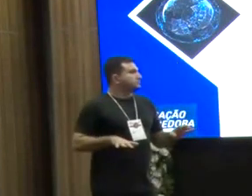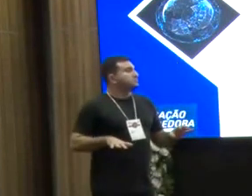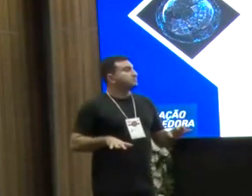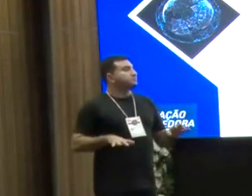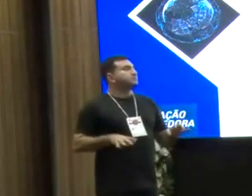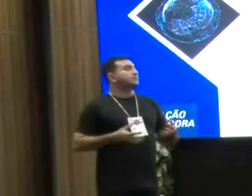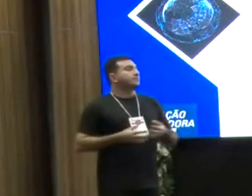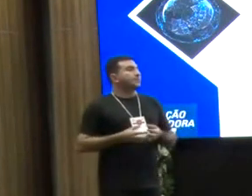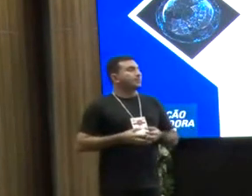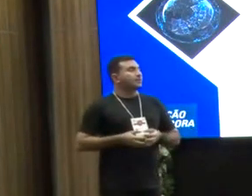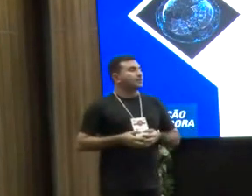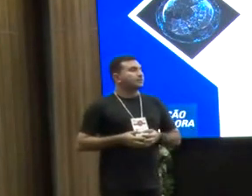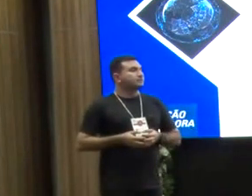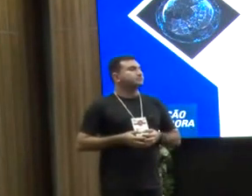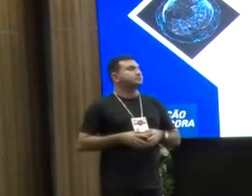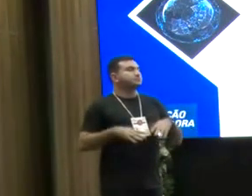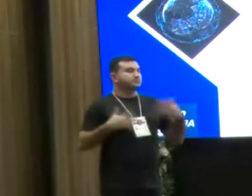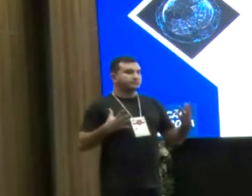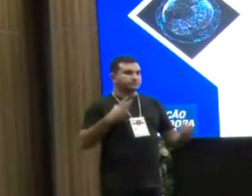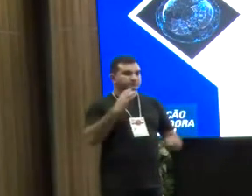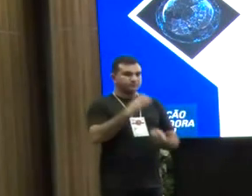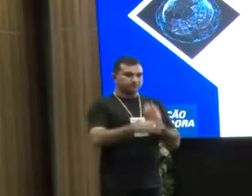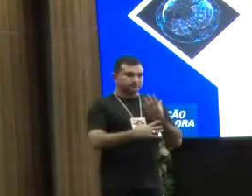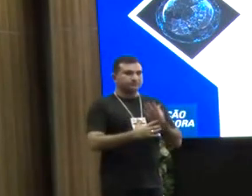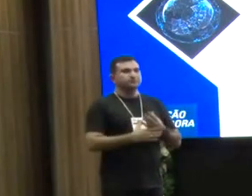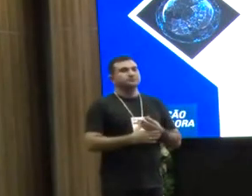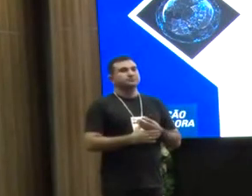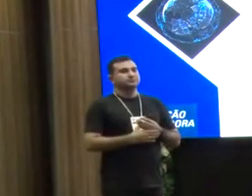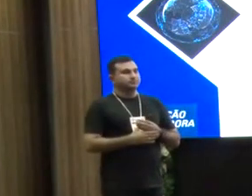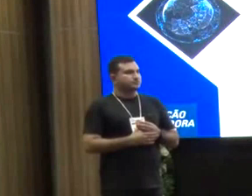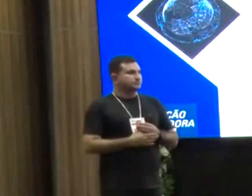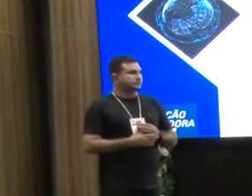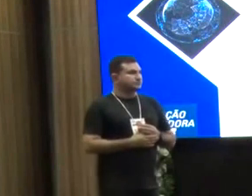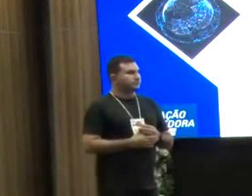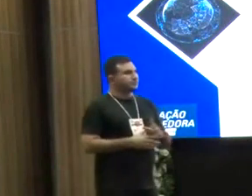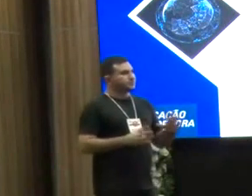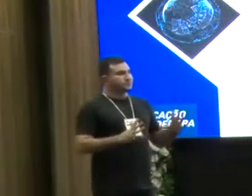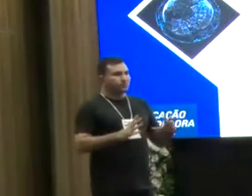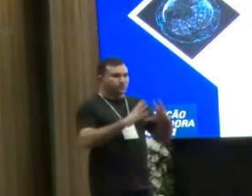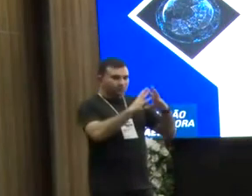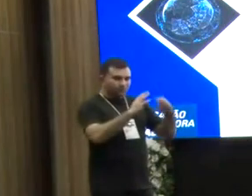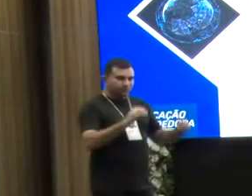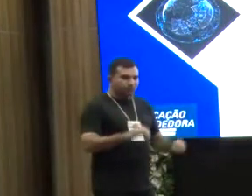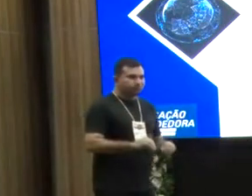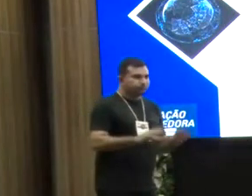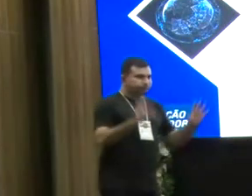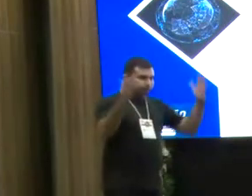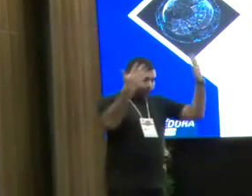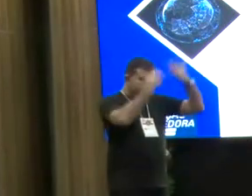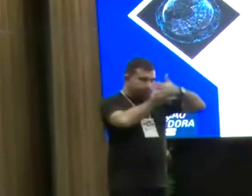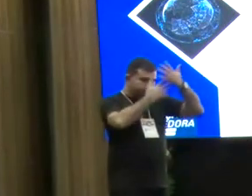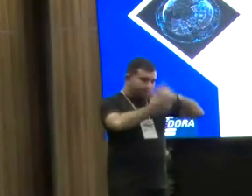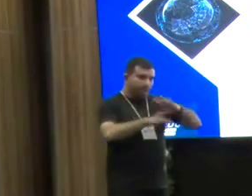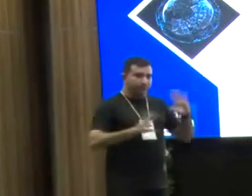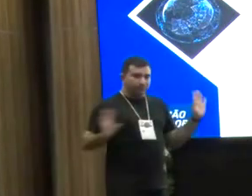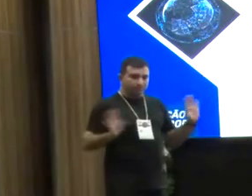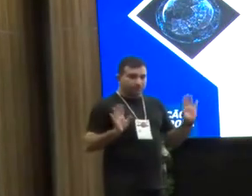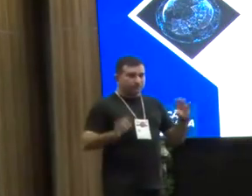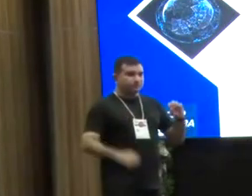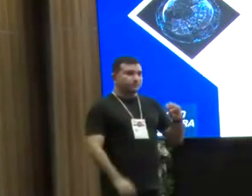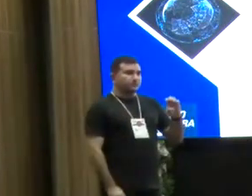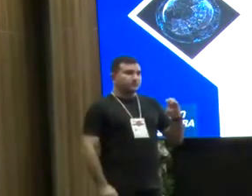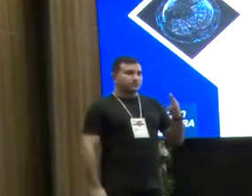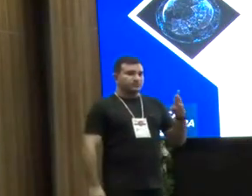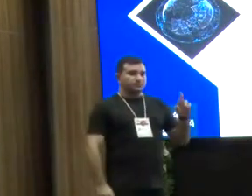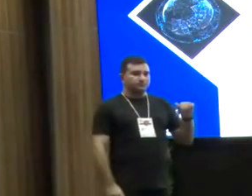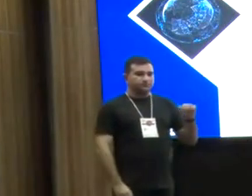para, de certa forma, criar cortina de fumaça para subemprego. O SEBRAE não se presta a esse papel. A